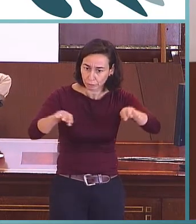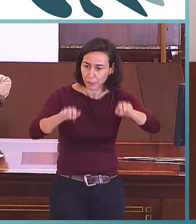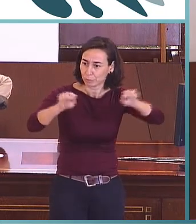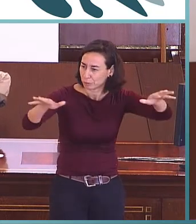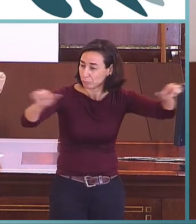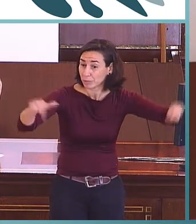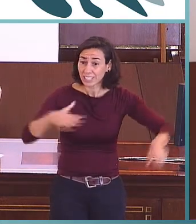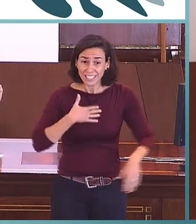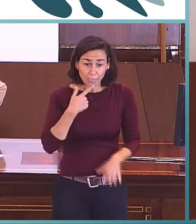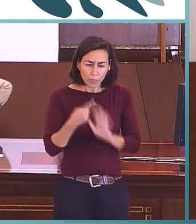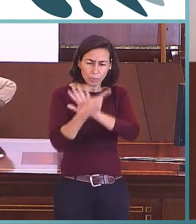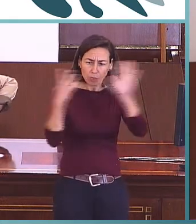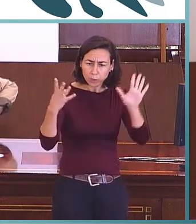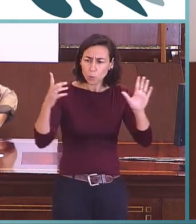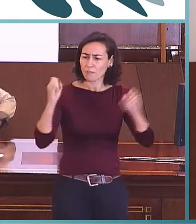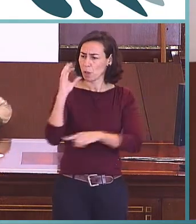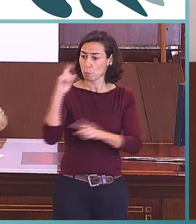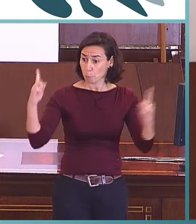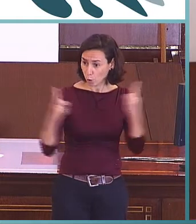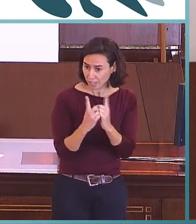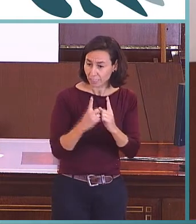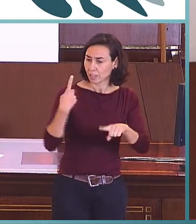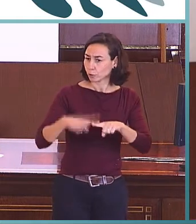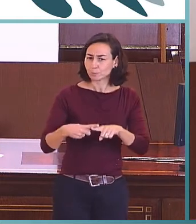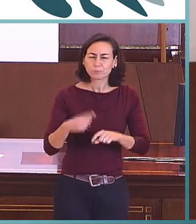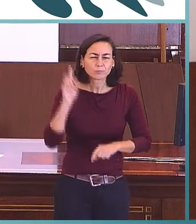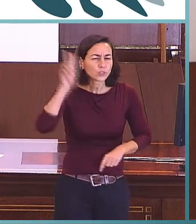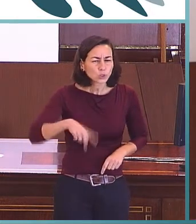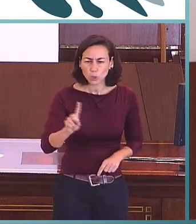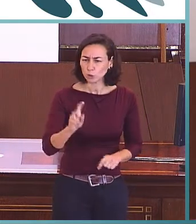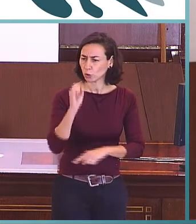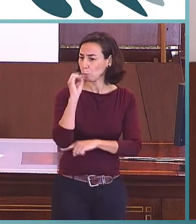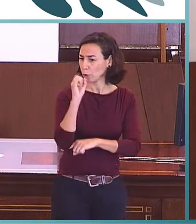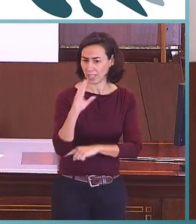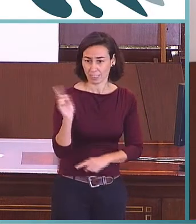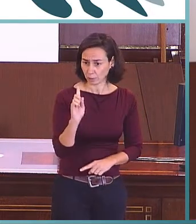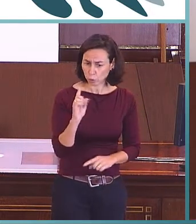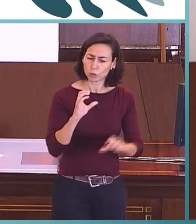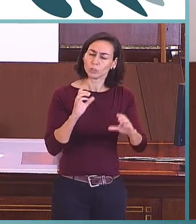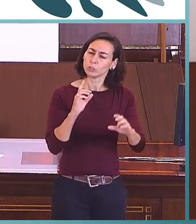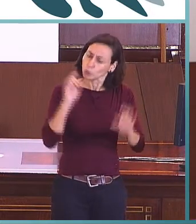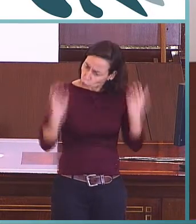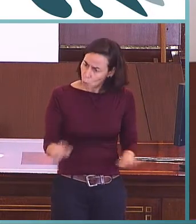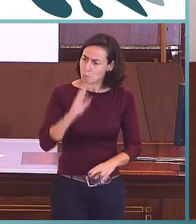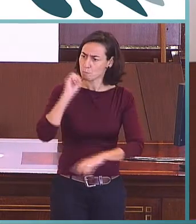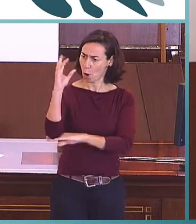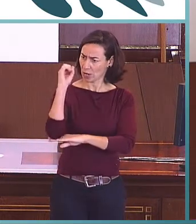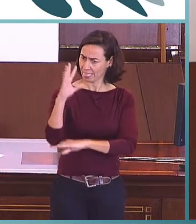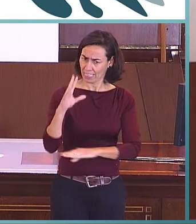las 19 ponencias, me decía Mariluz, no son ponencias porque han sido más cortas, son ponencias porque hay que tener en cuenta